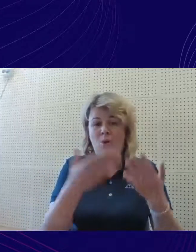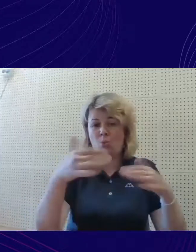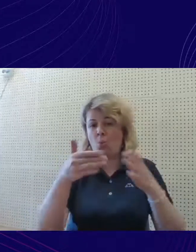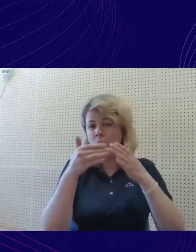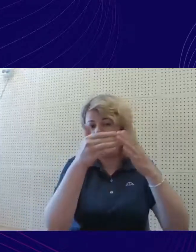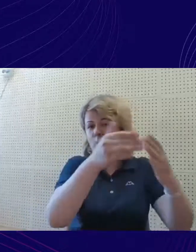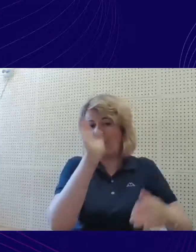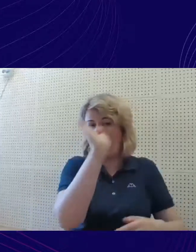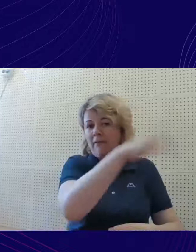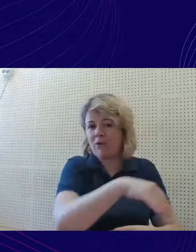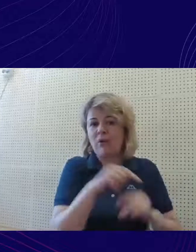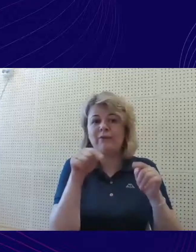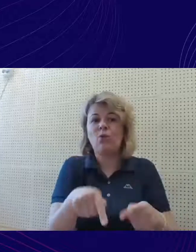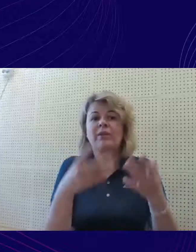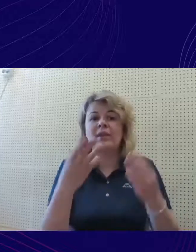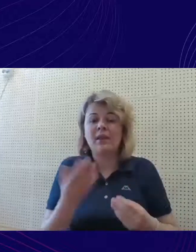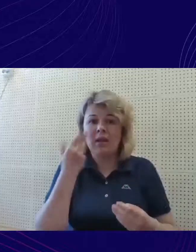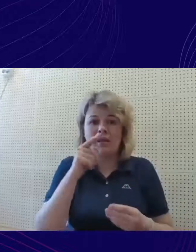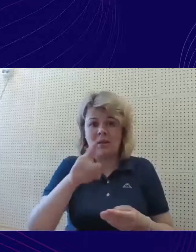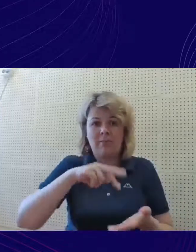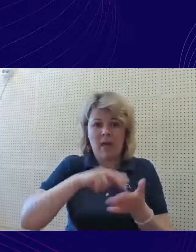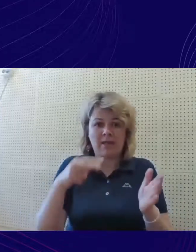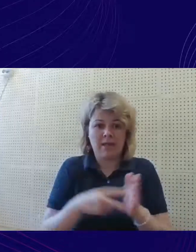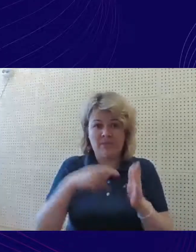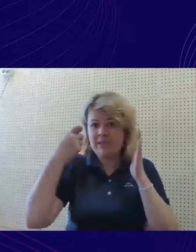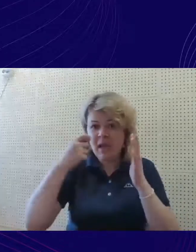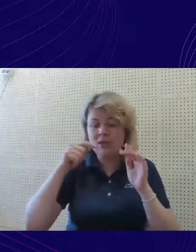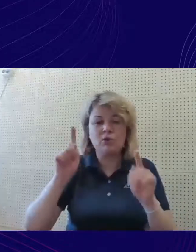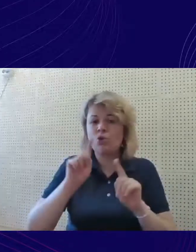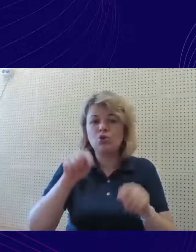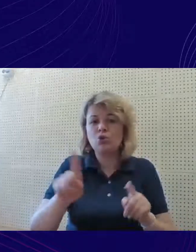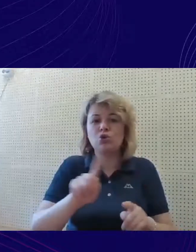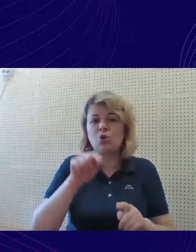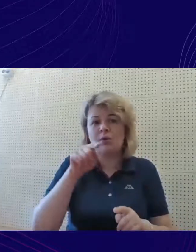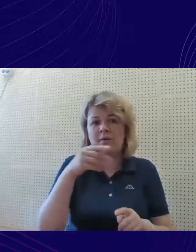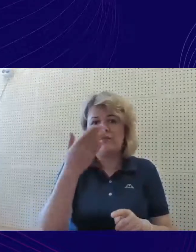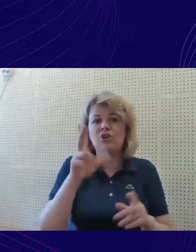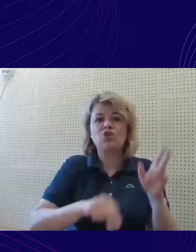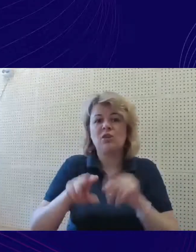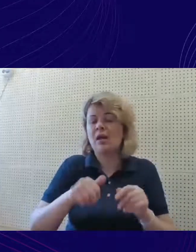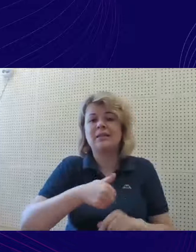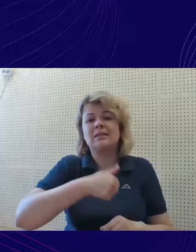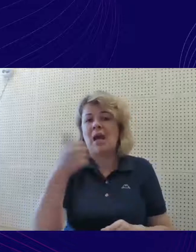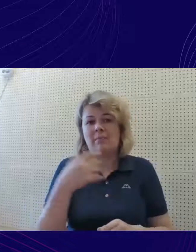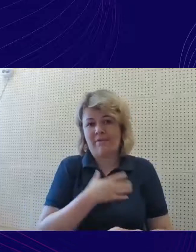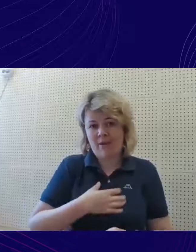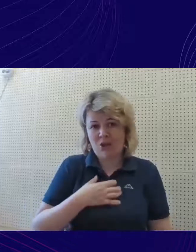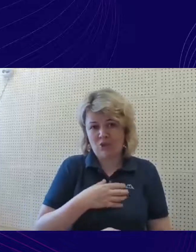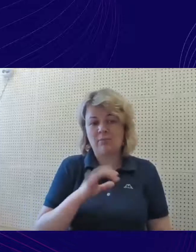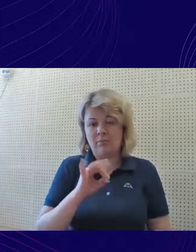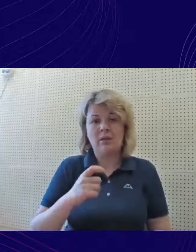плавание в тот день, когда ты планировал снять то, что тебе казалось самым важным, да, и самым важным в итоге